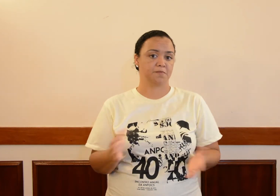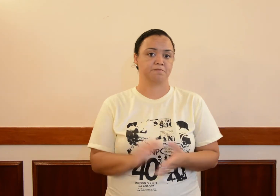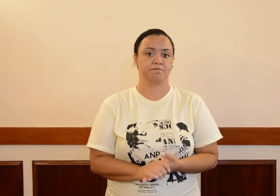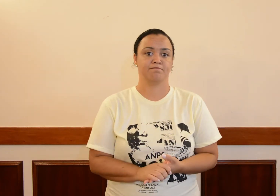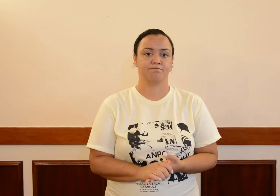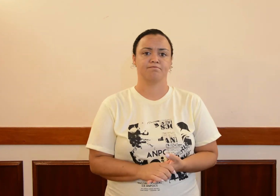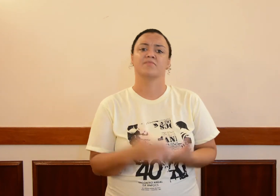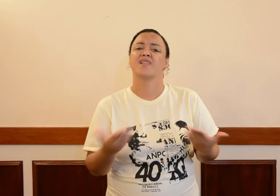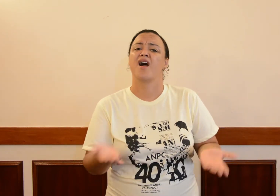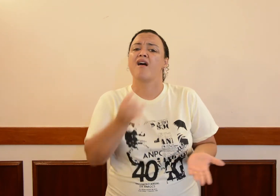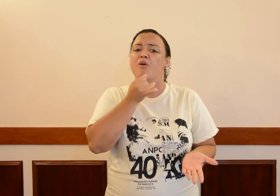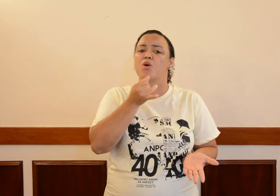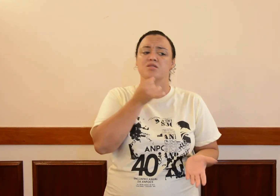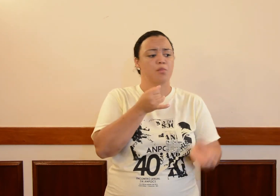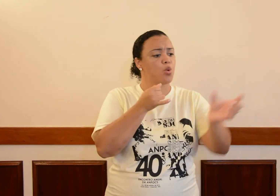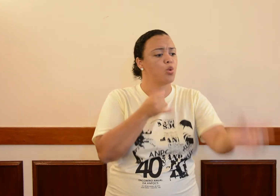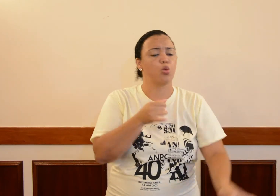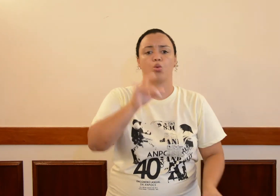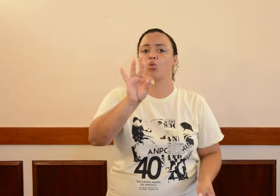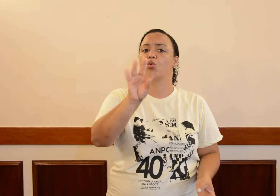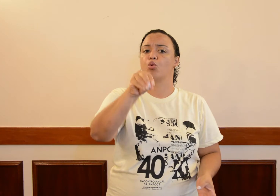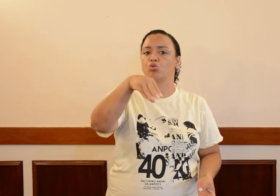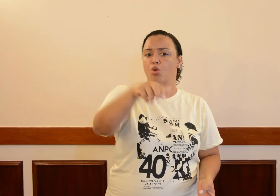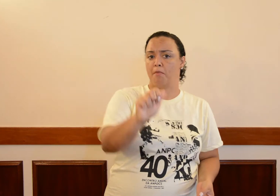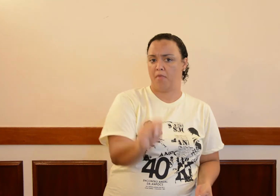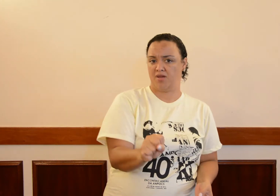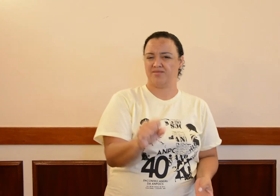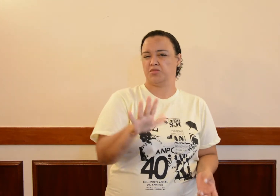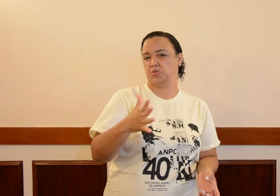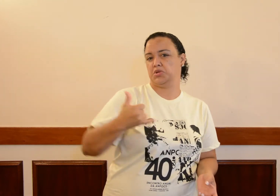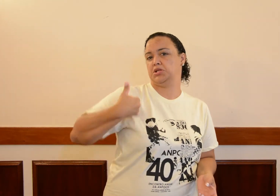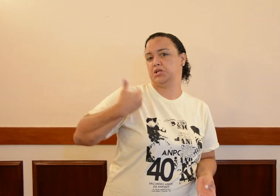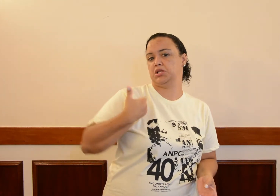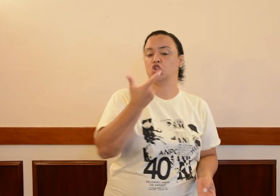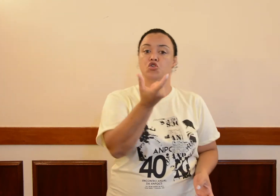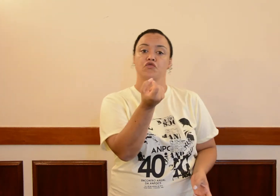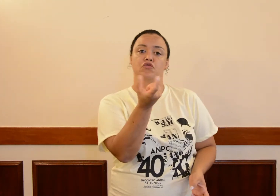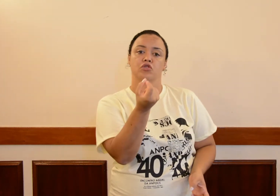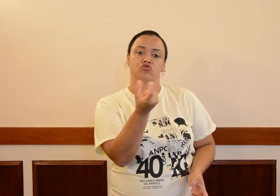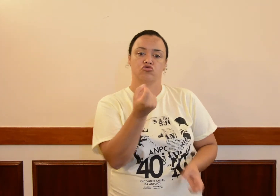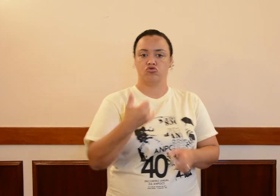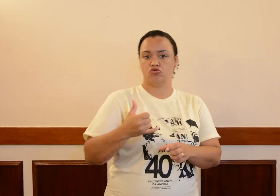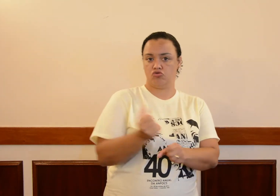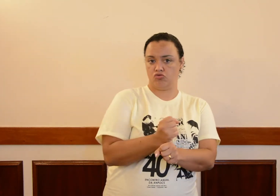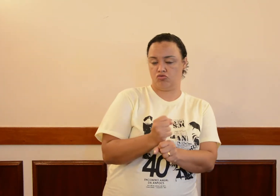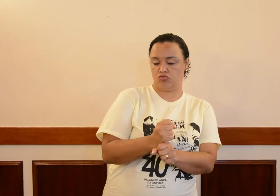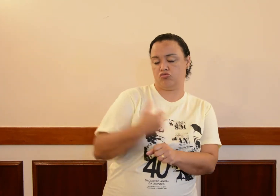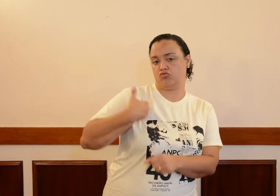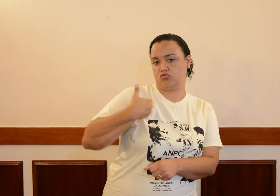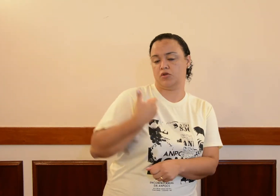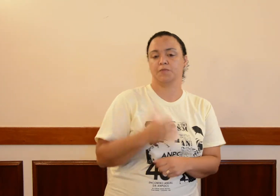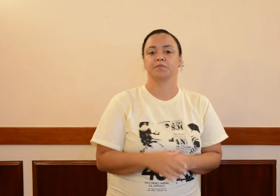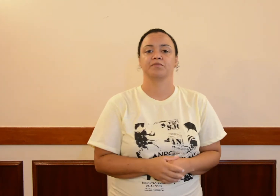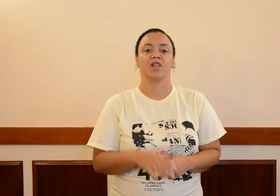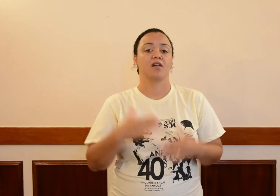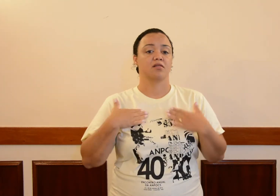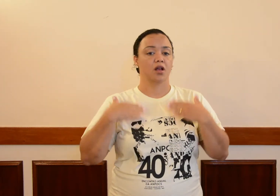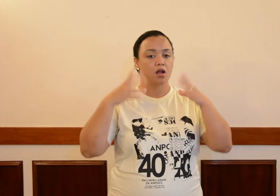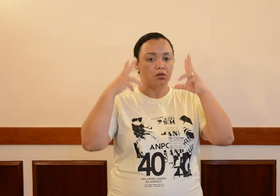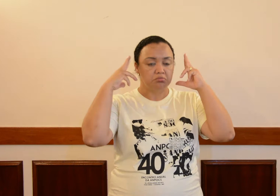então. Aos 20 anos de idade, Tomás é um jovem franzino. Tem cabelos curtos, lisos, loiros escuros e, por